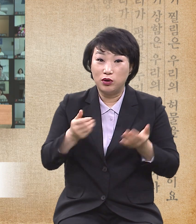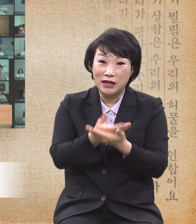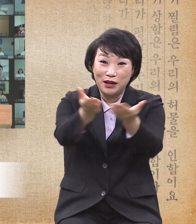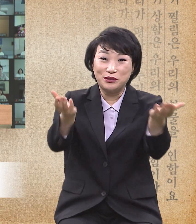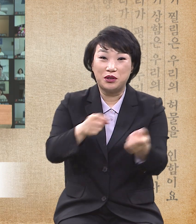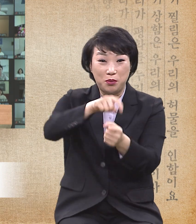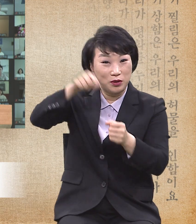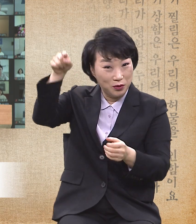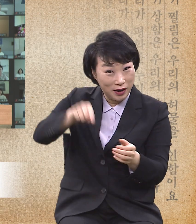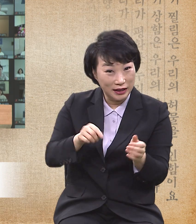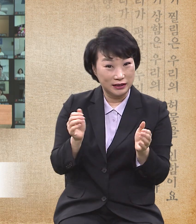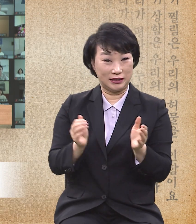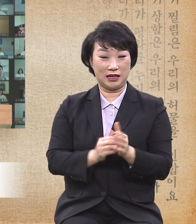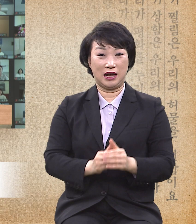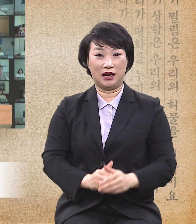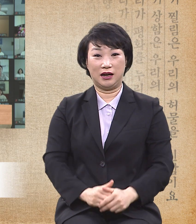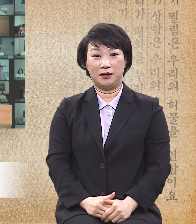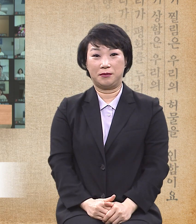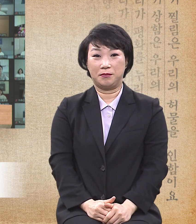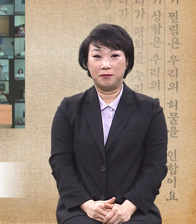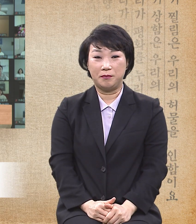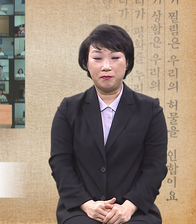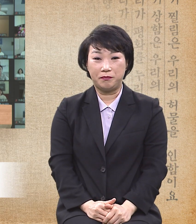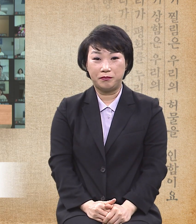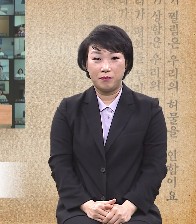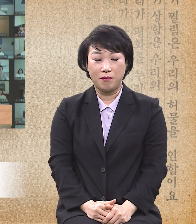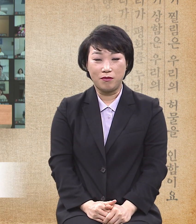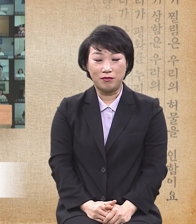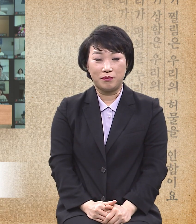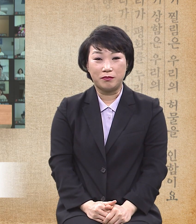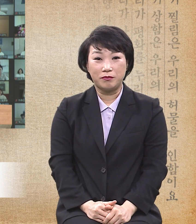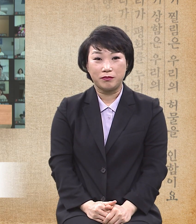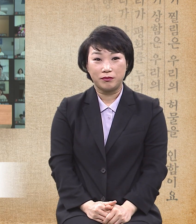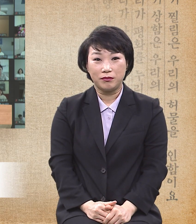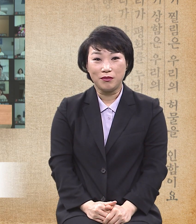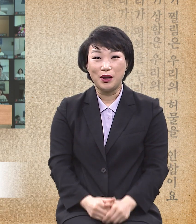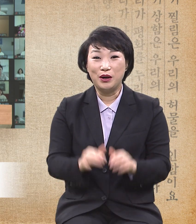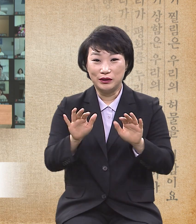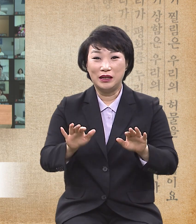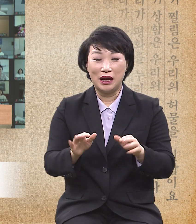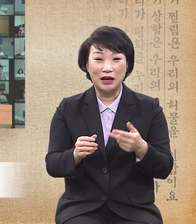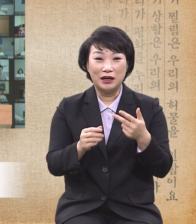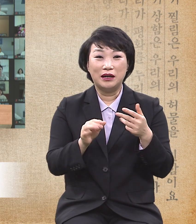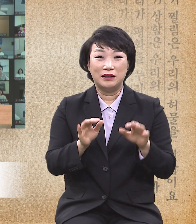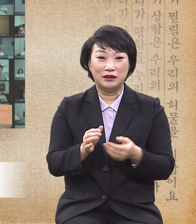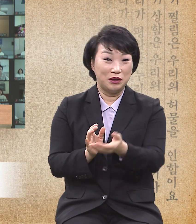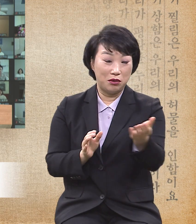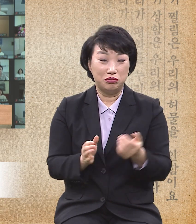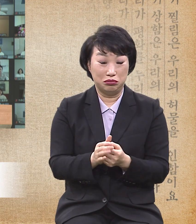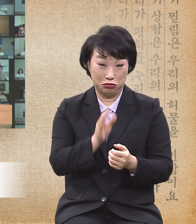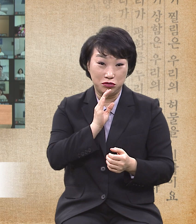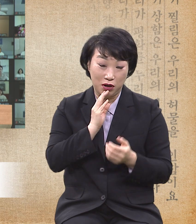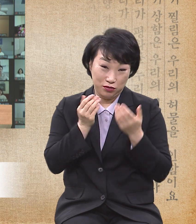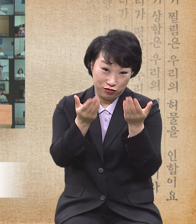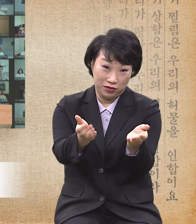사람의 대속물로 주려 하심이니라 라고 말씀. 근데 진짜 주셨다 이